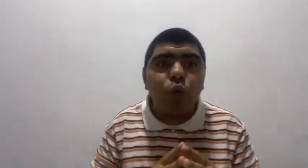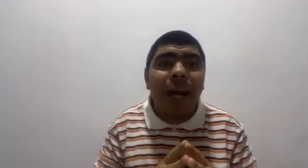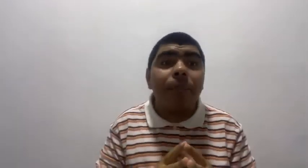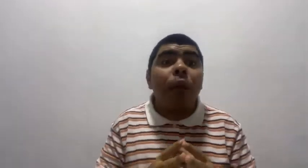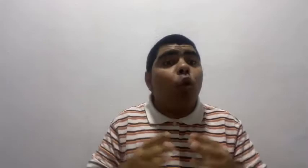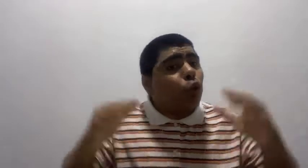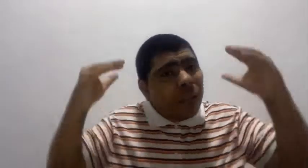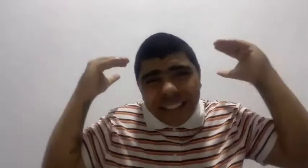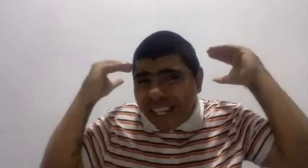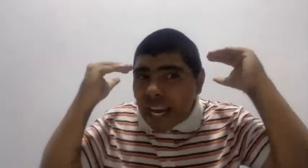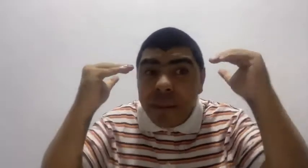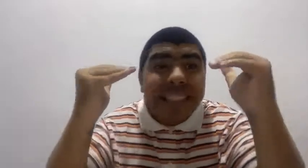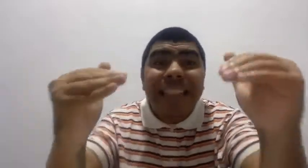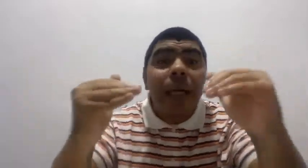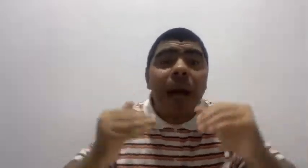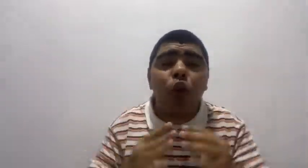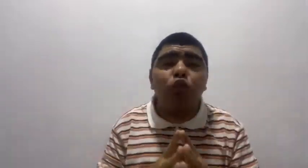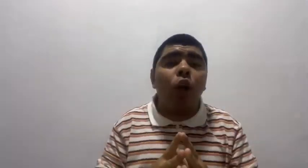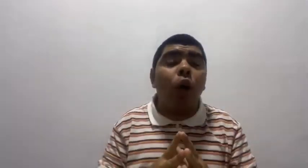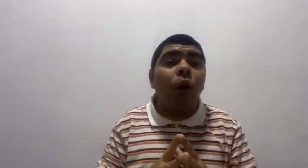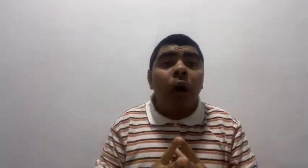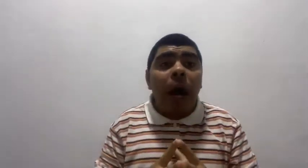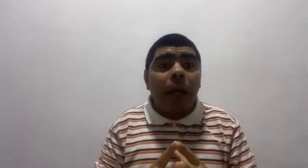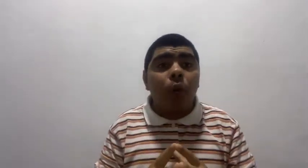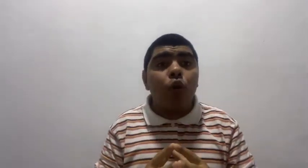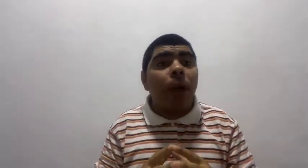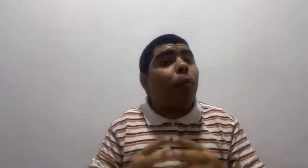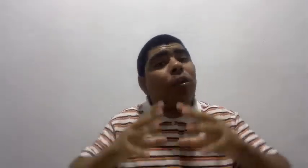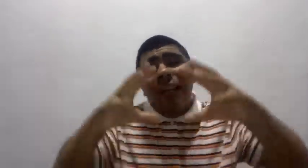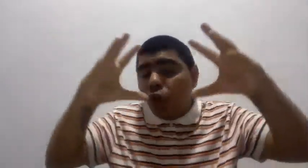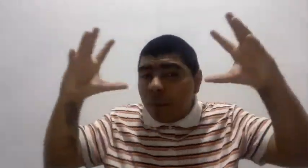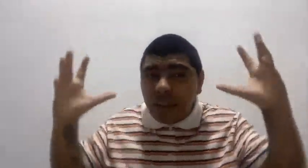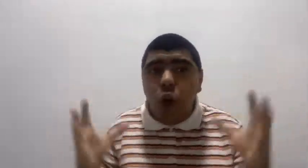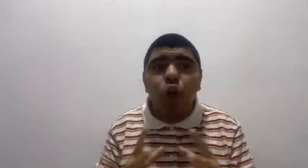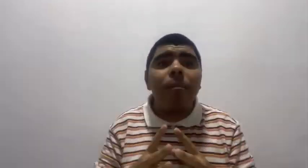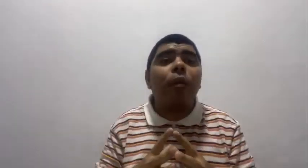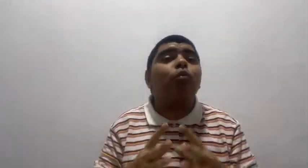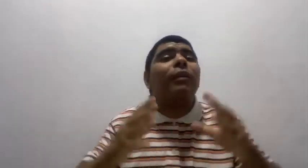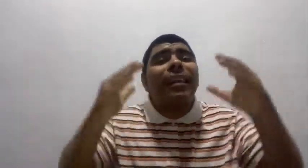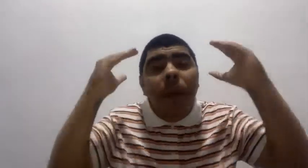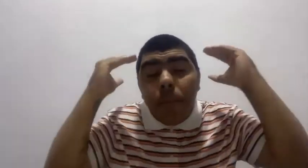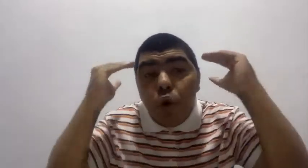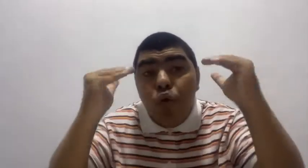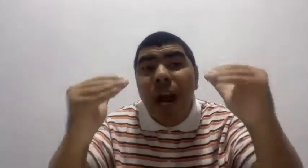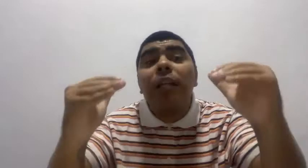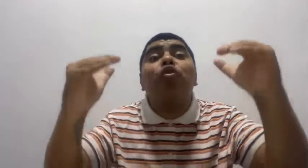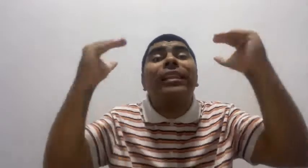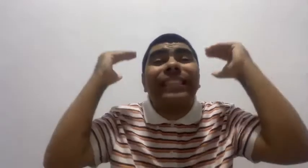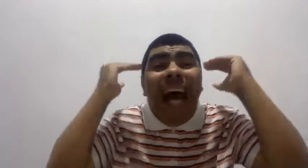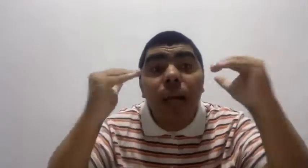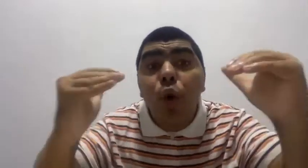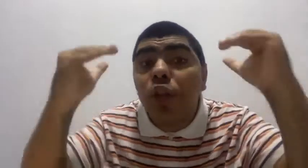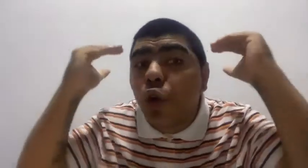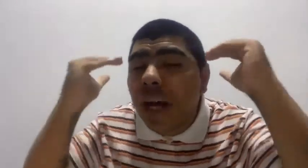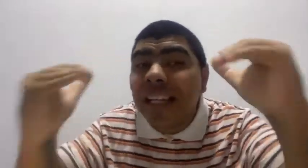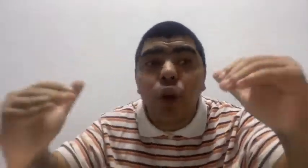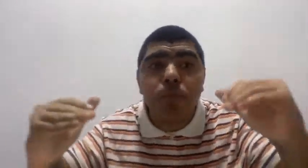madurez. Usted tiene que meterse más con Dios. Aleluya. Porque sobre todo, hermano, usted debe procurar ser salvo al sonar la